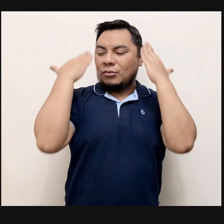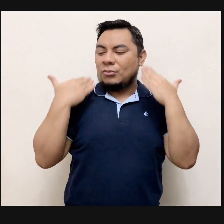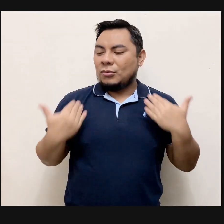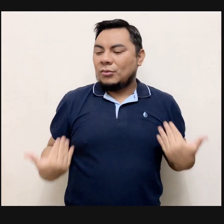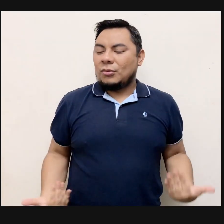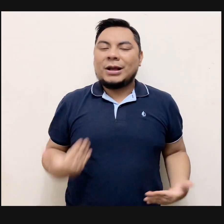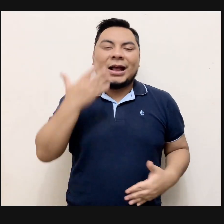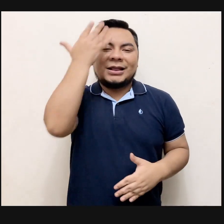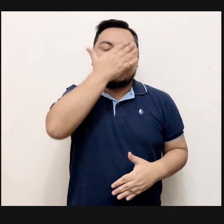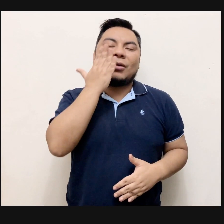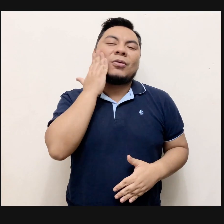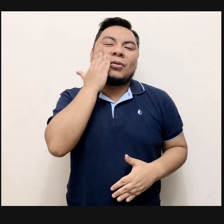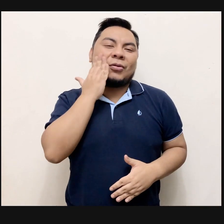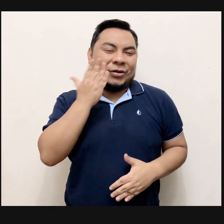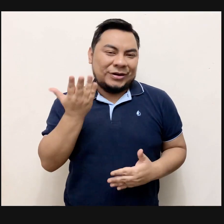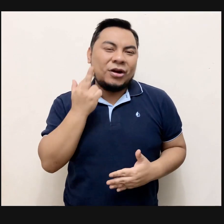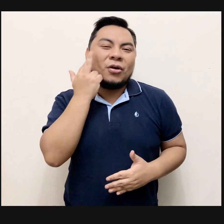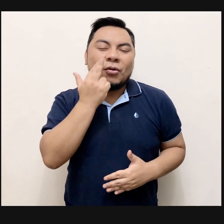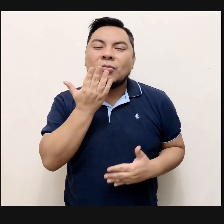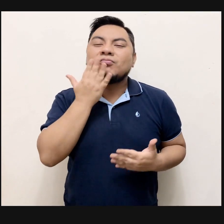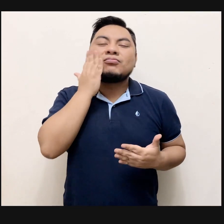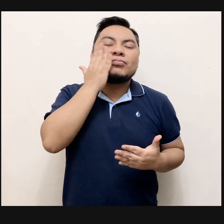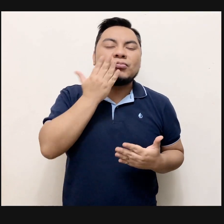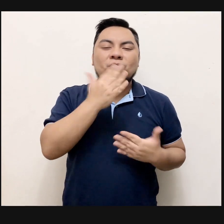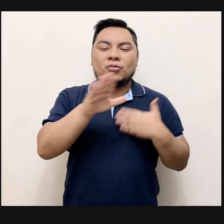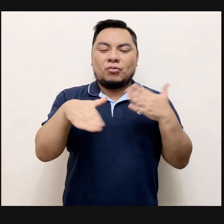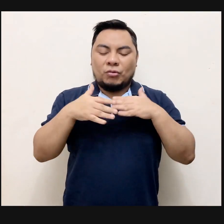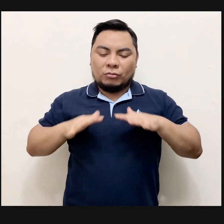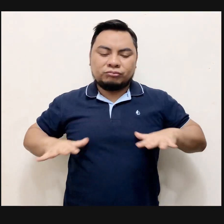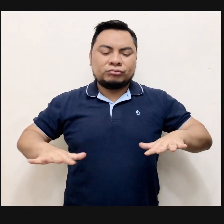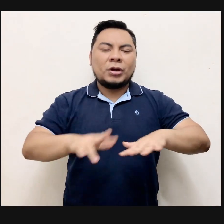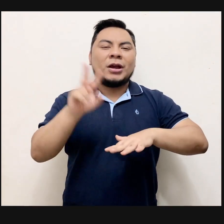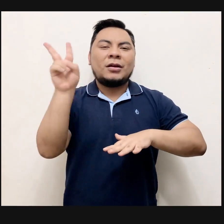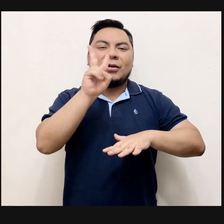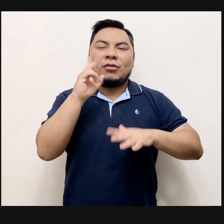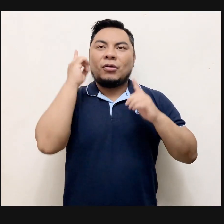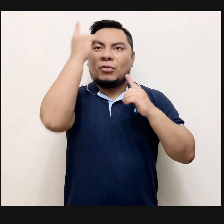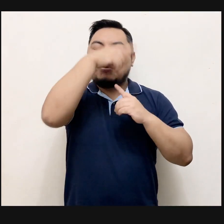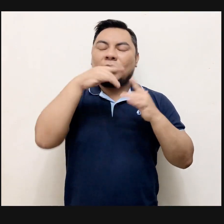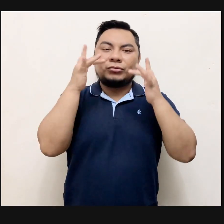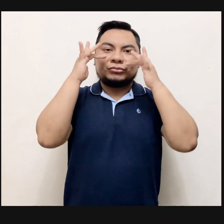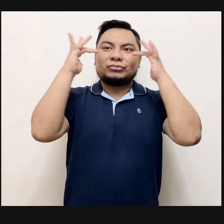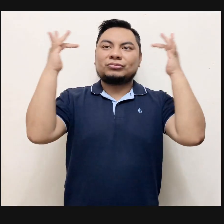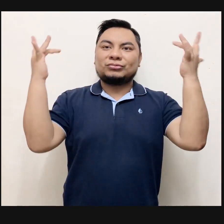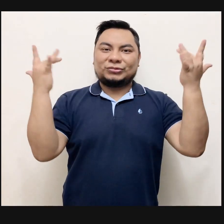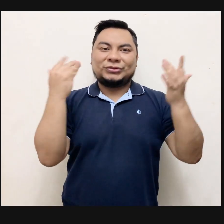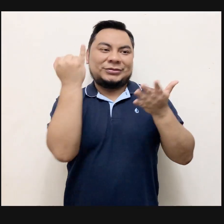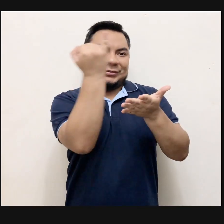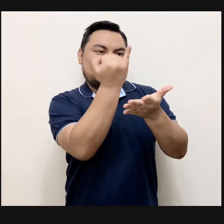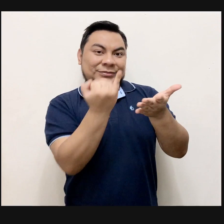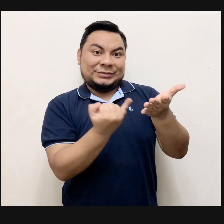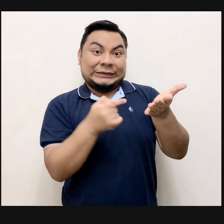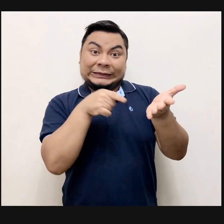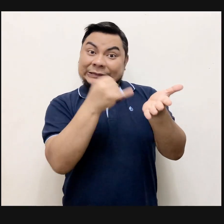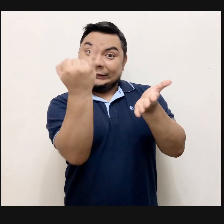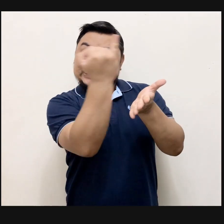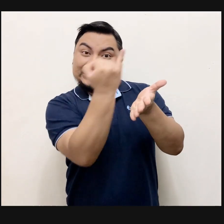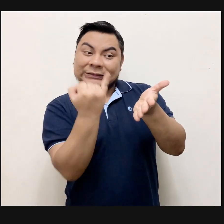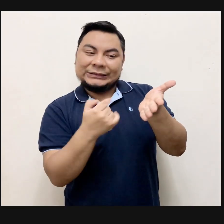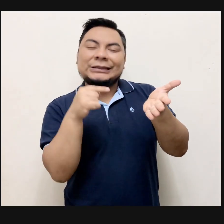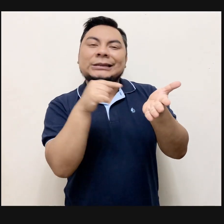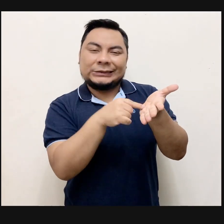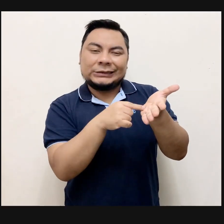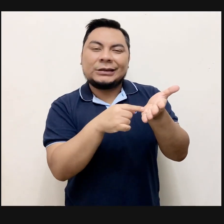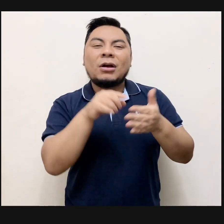largo cabello negro están rodeados por un halo verde que le otorga un brillo especial al rostro. Esta